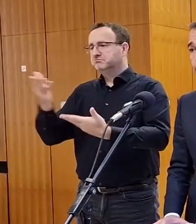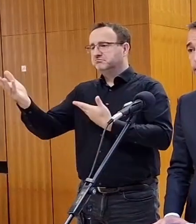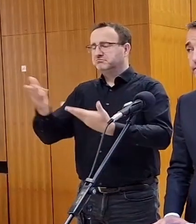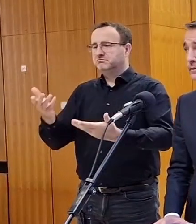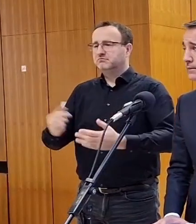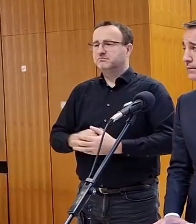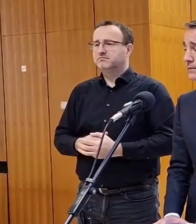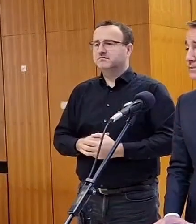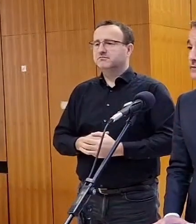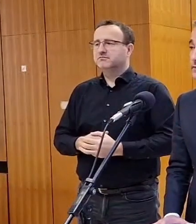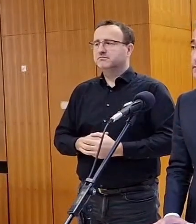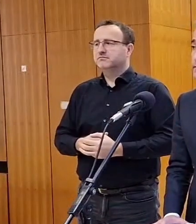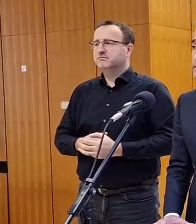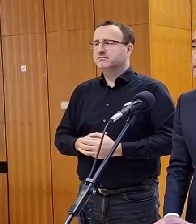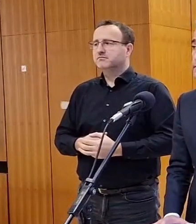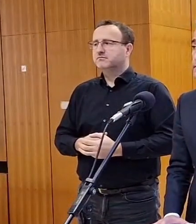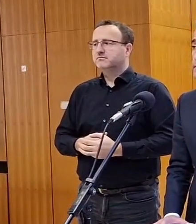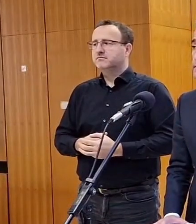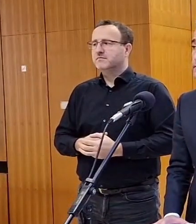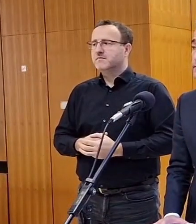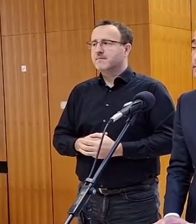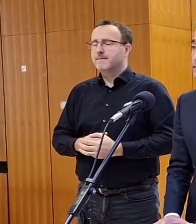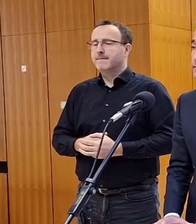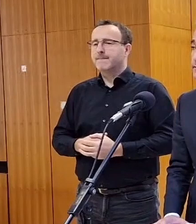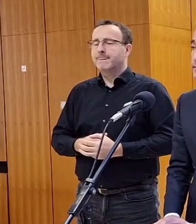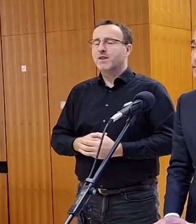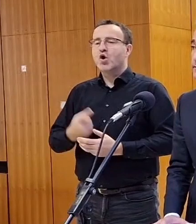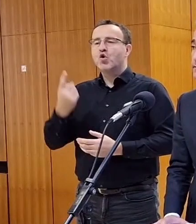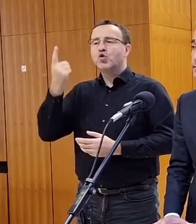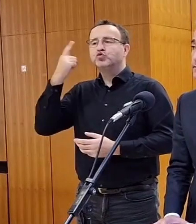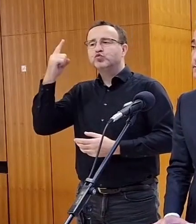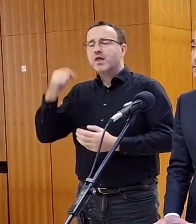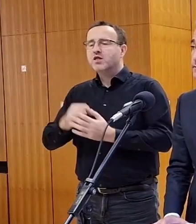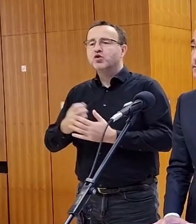stran. Čuchinová, RTVS, ešte...